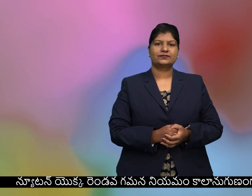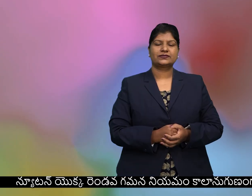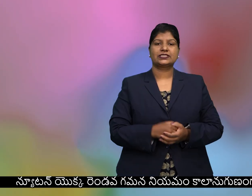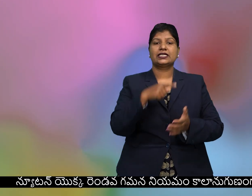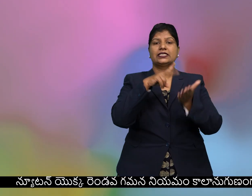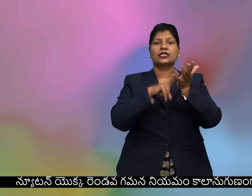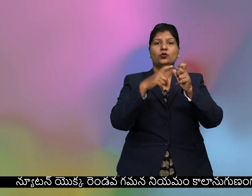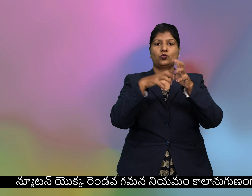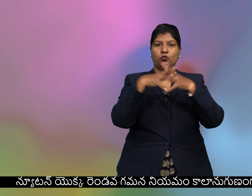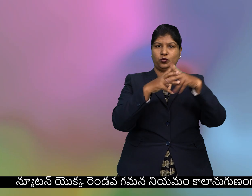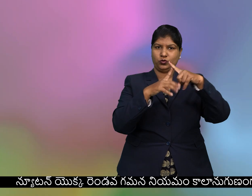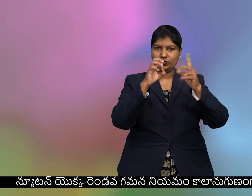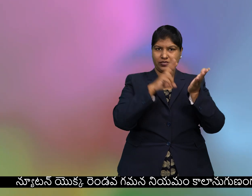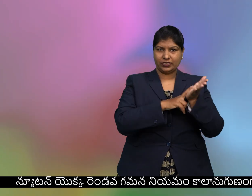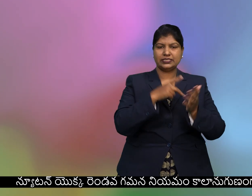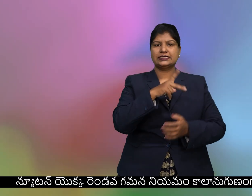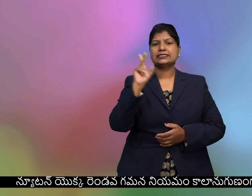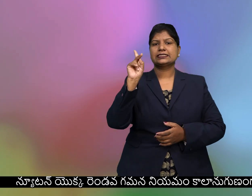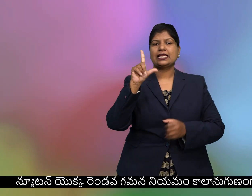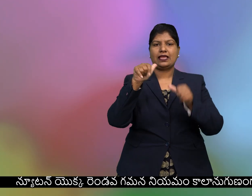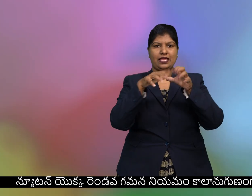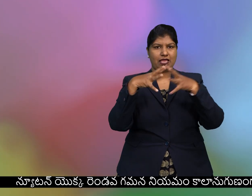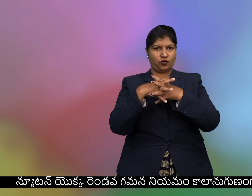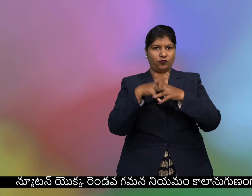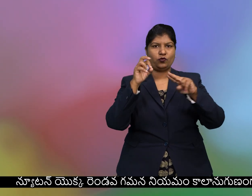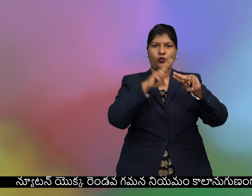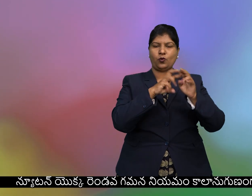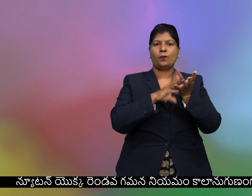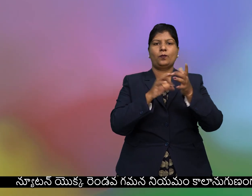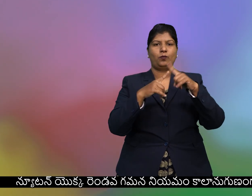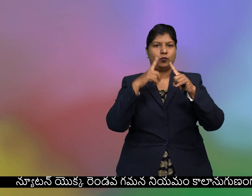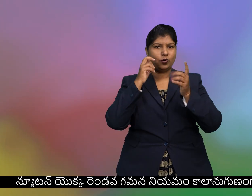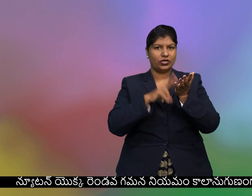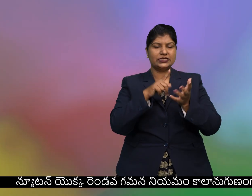న్యూటన్ యొక్క రెండవ గమన నియమం కాలానుగుణంగా శరీరం యొక్క